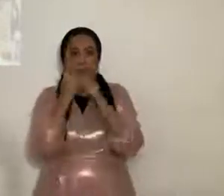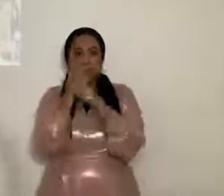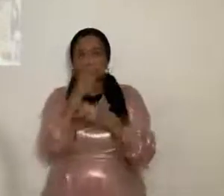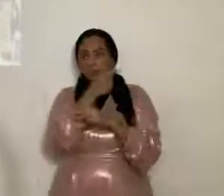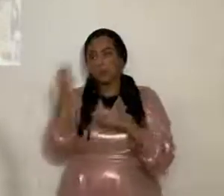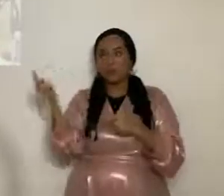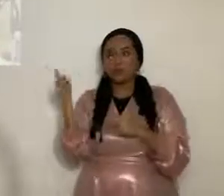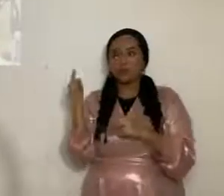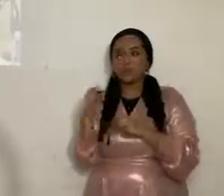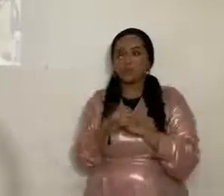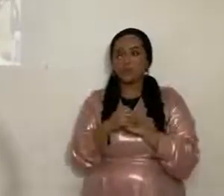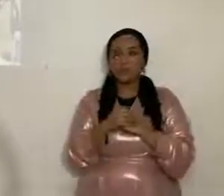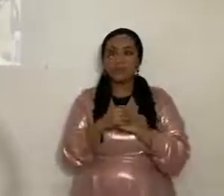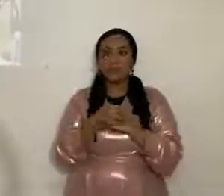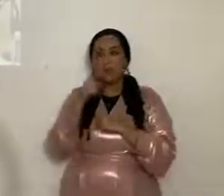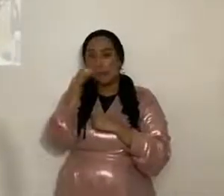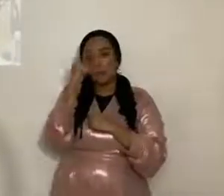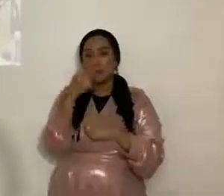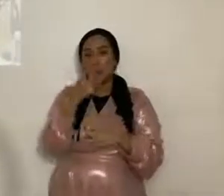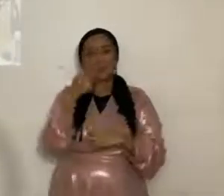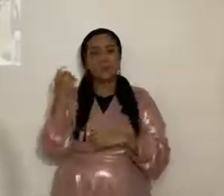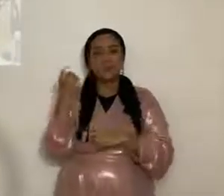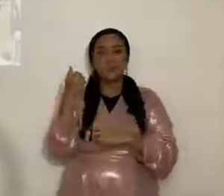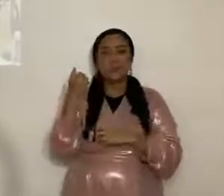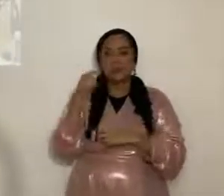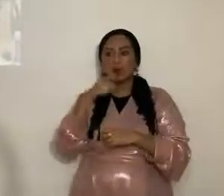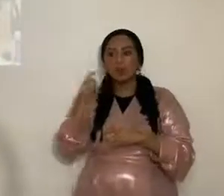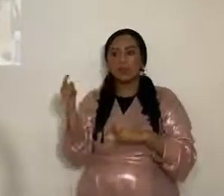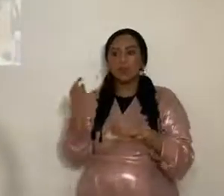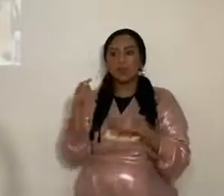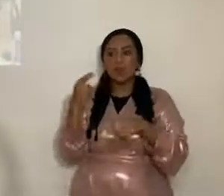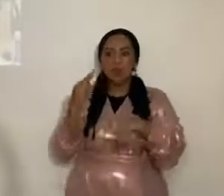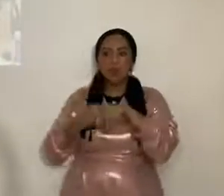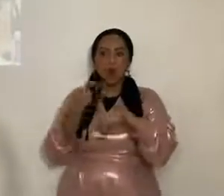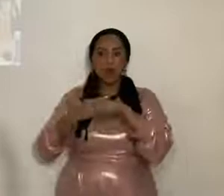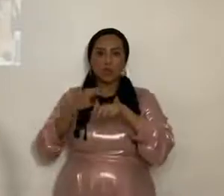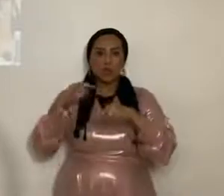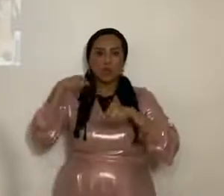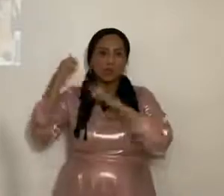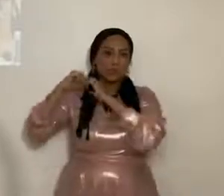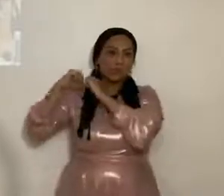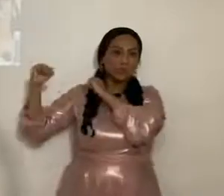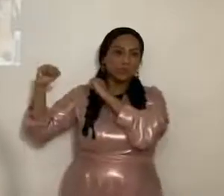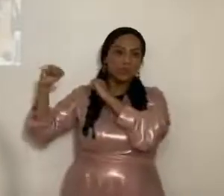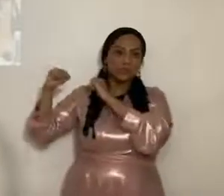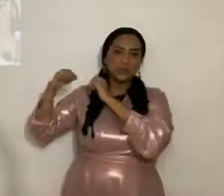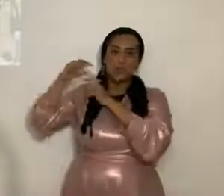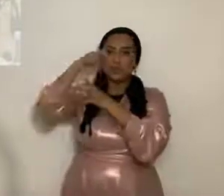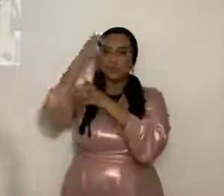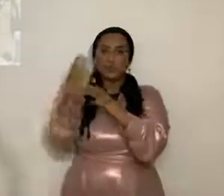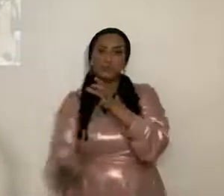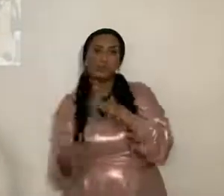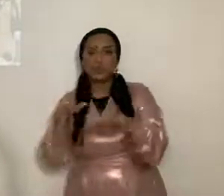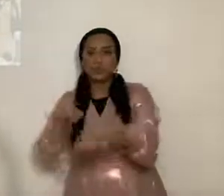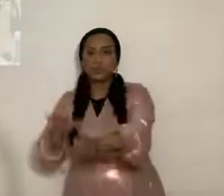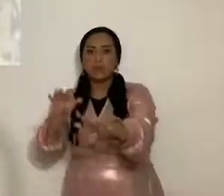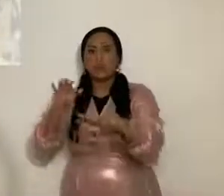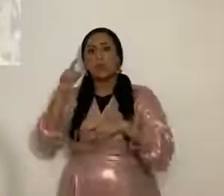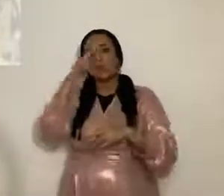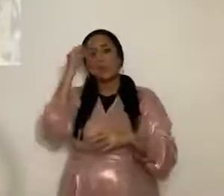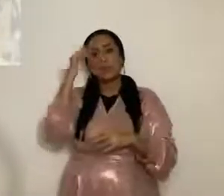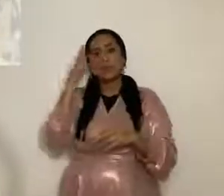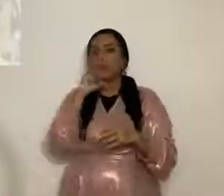que son tropiezo, porque mejor es que les fuera atada una piedra de molino al cuello y fueran echados al mar, porque Él se preocupa de que no